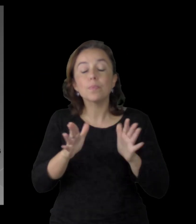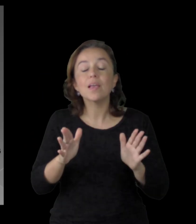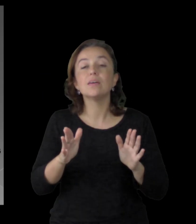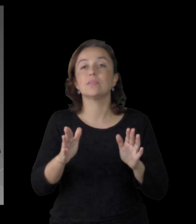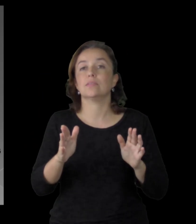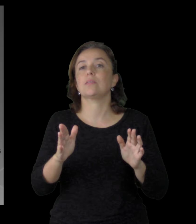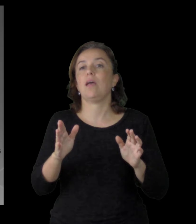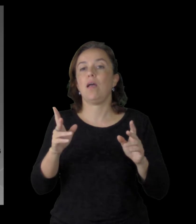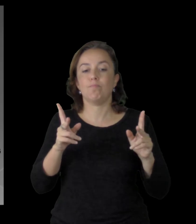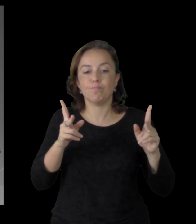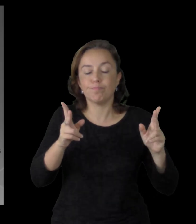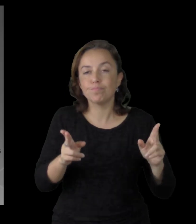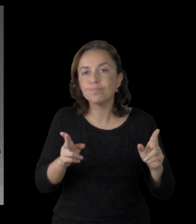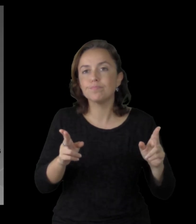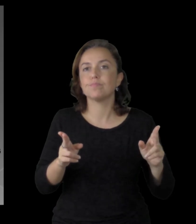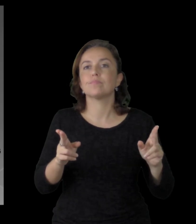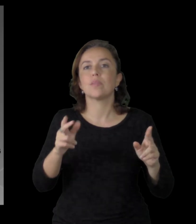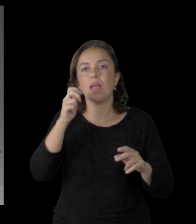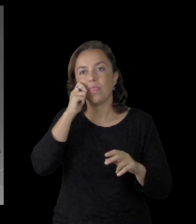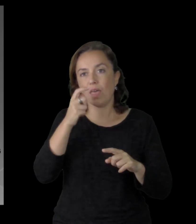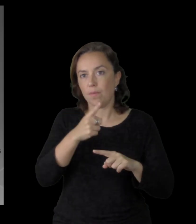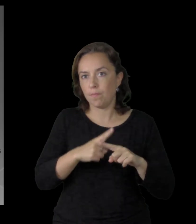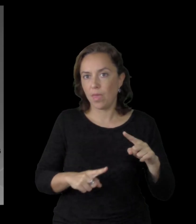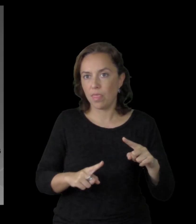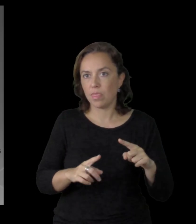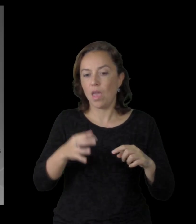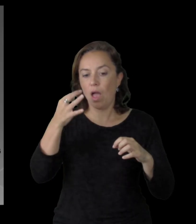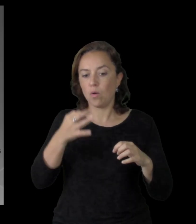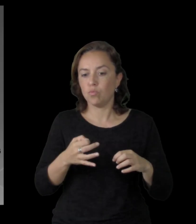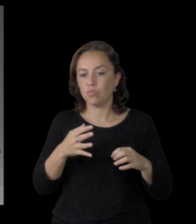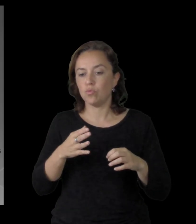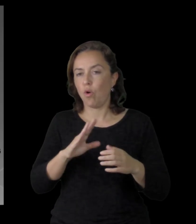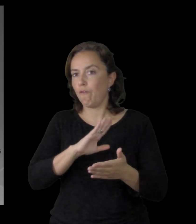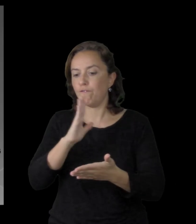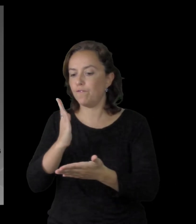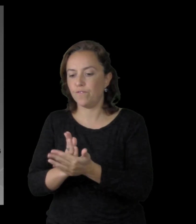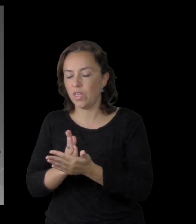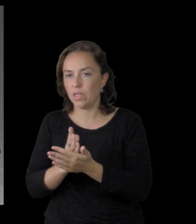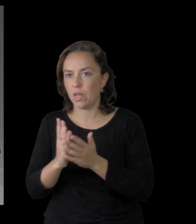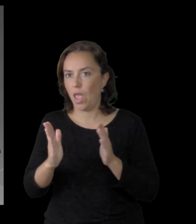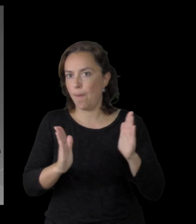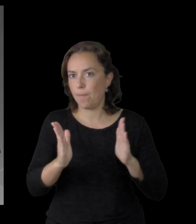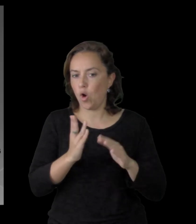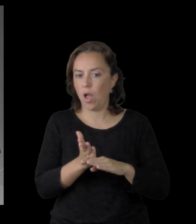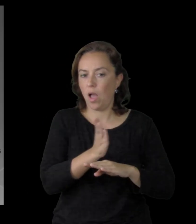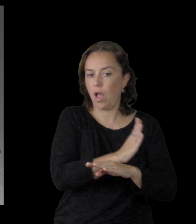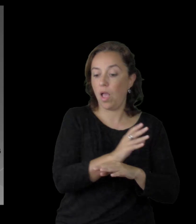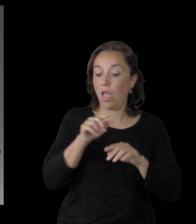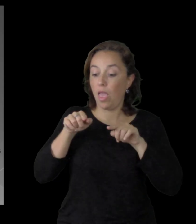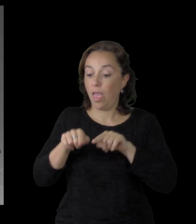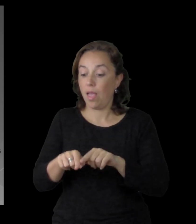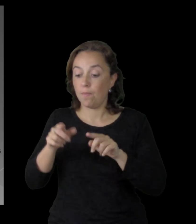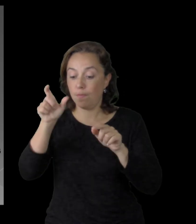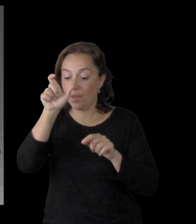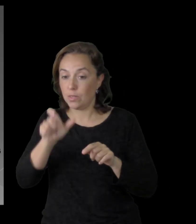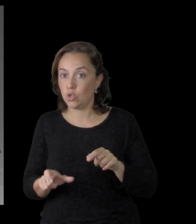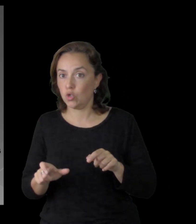y es justamente el fin de una época, y este es uno de los representantes máximos de un período que a nivel